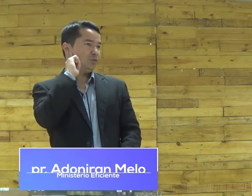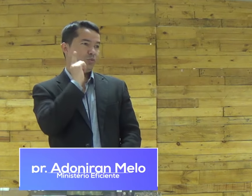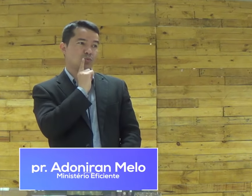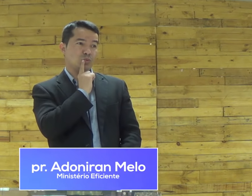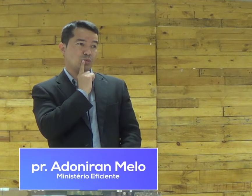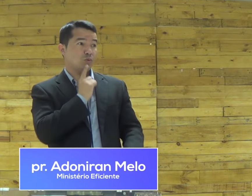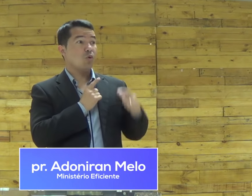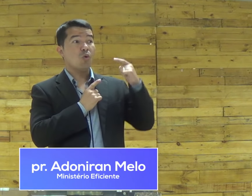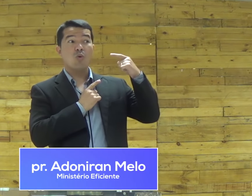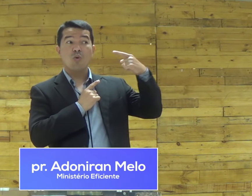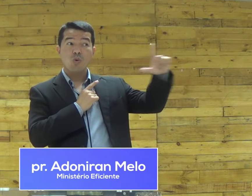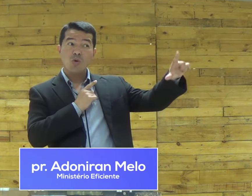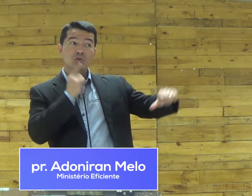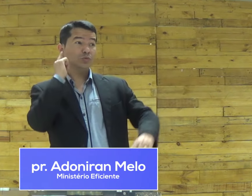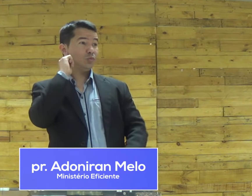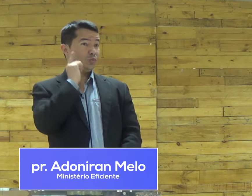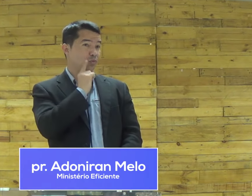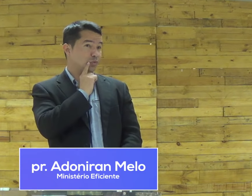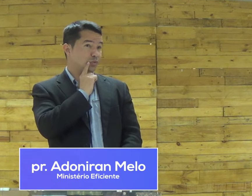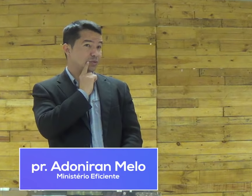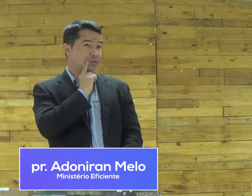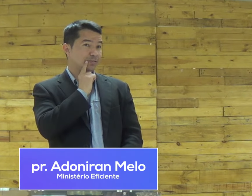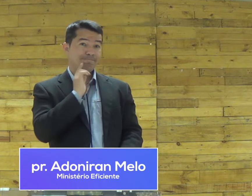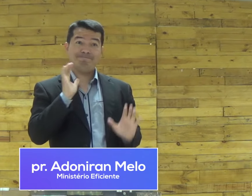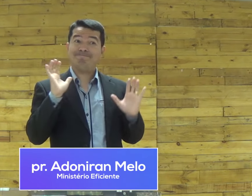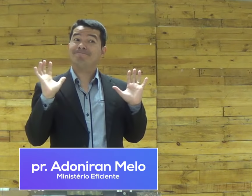abençoa o surdo, outro